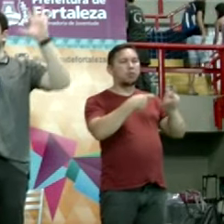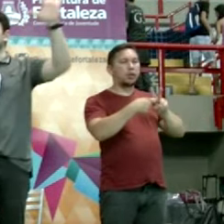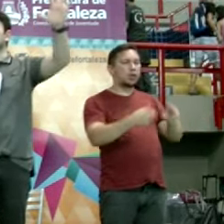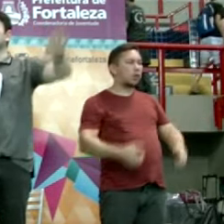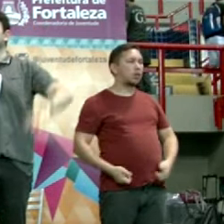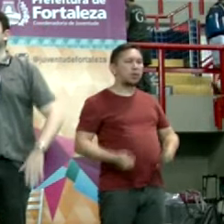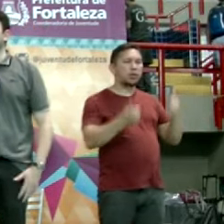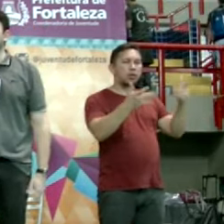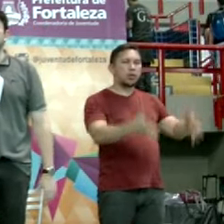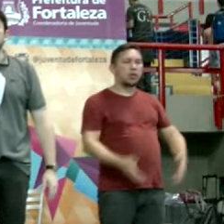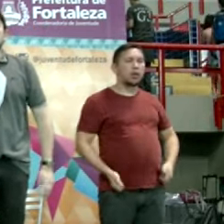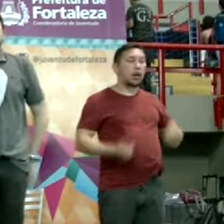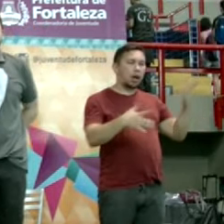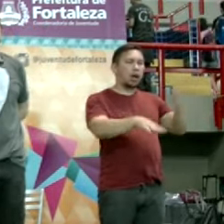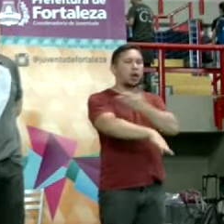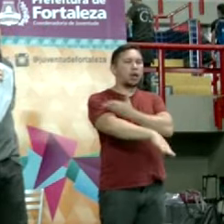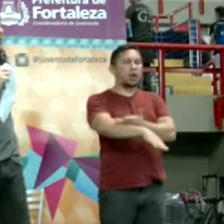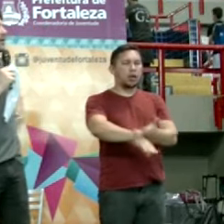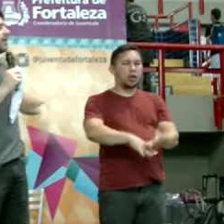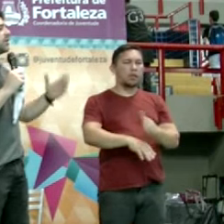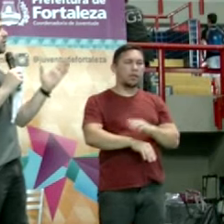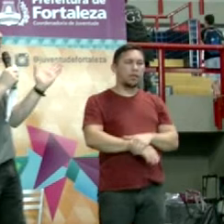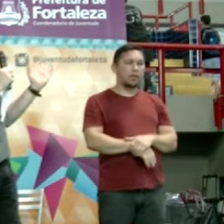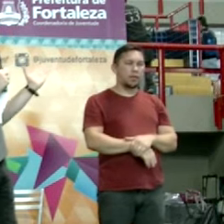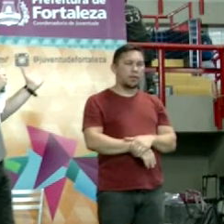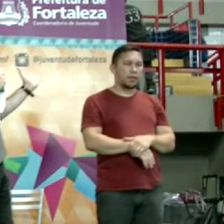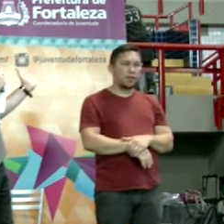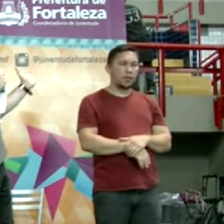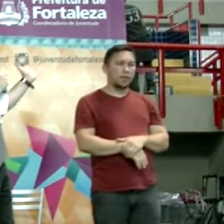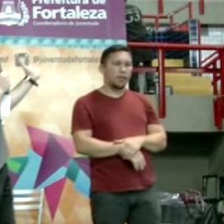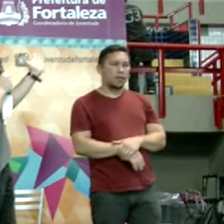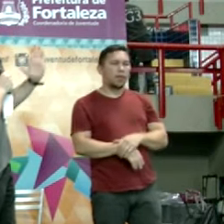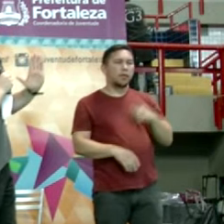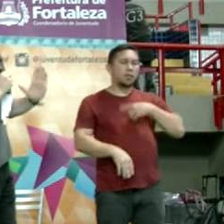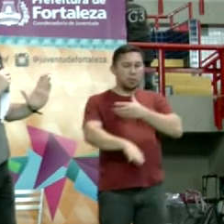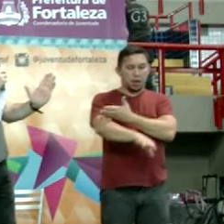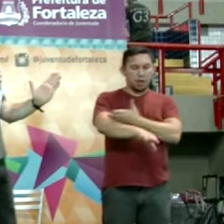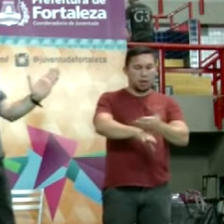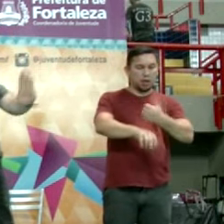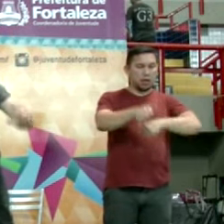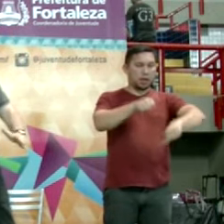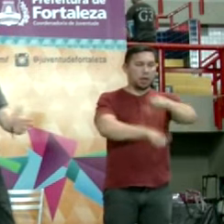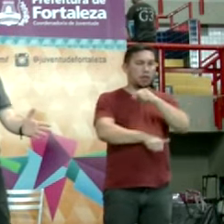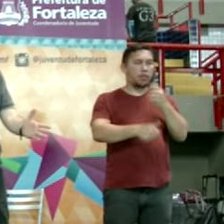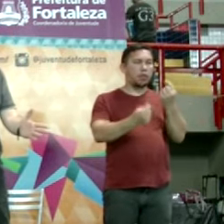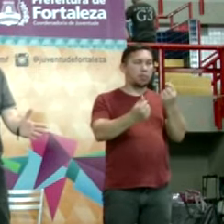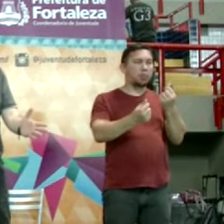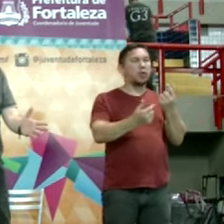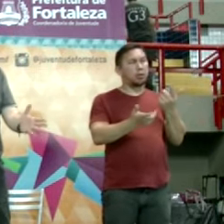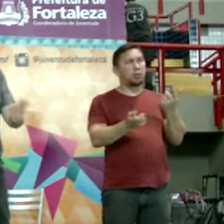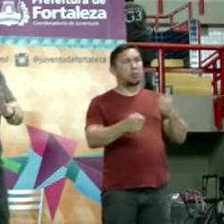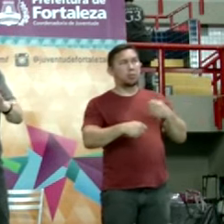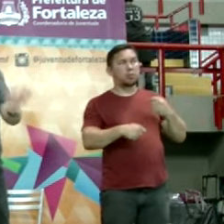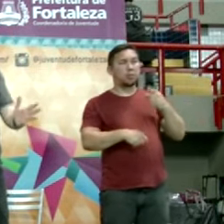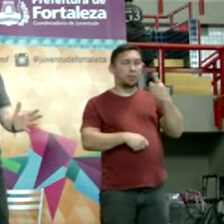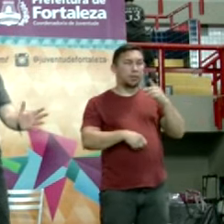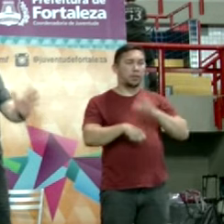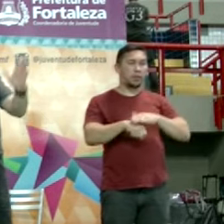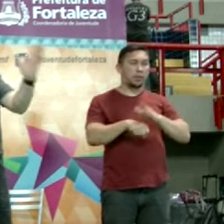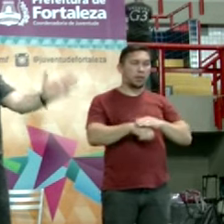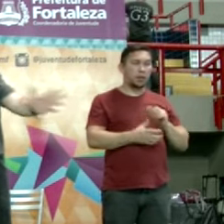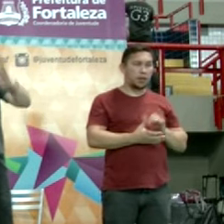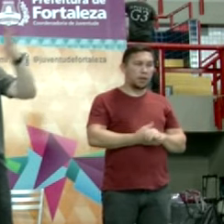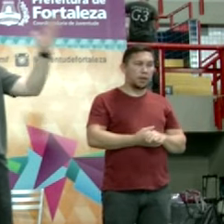perde dinheiro. Então o nome disso é hobby. Ah, João Paulo, mas tem gente que consegue transformar o hobby em dinheiro, em profissão. Tem. Se você